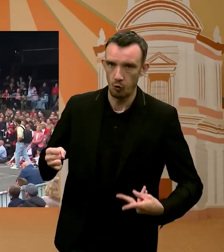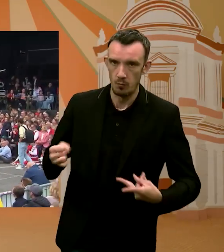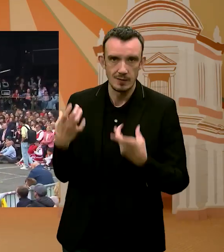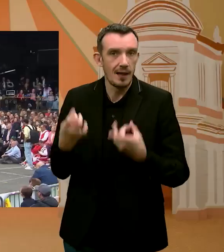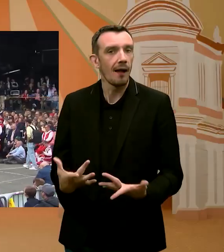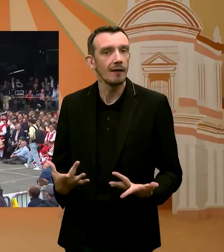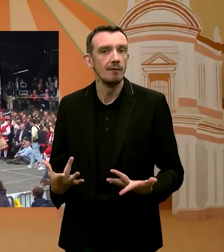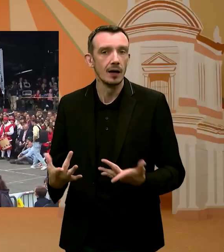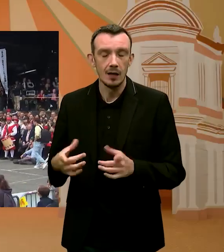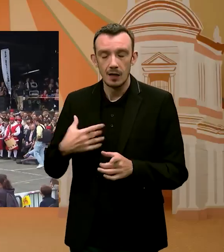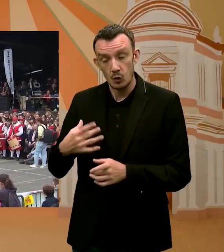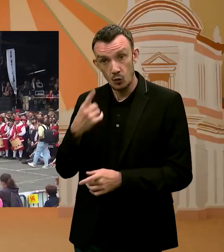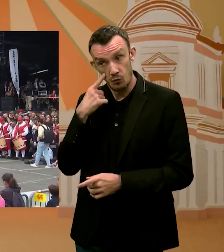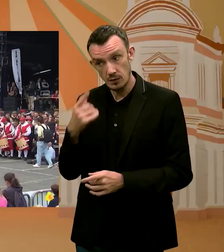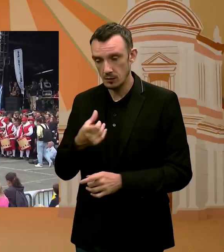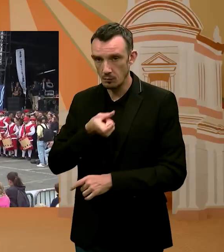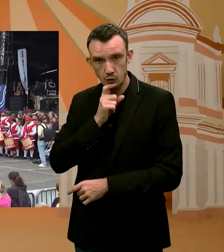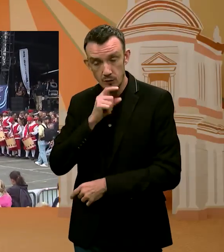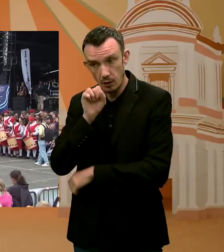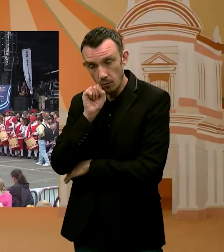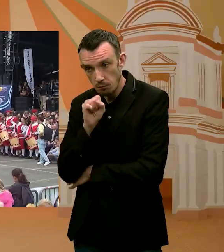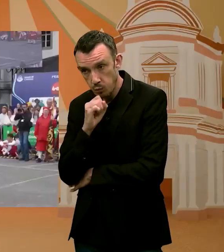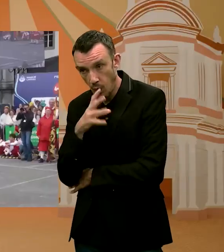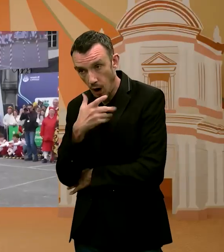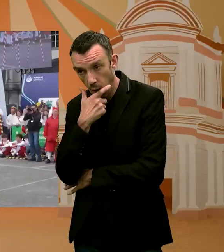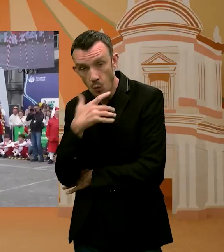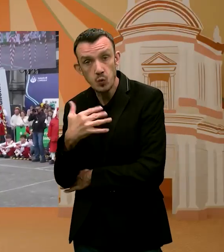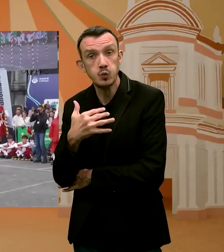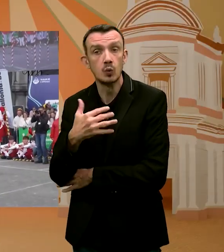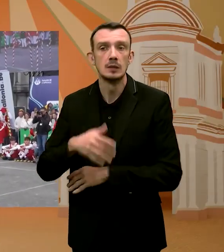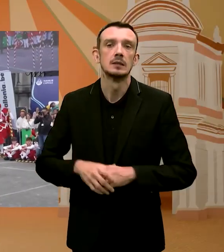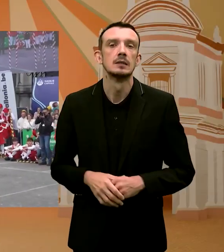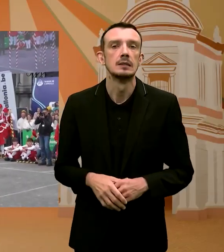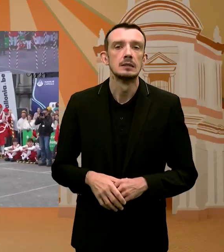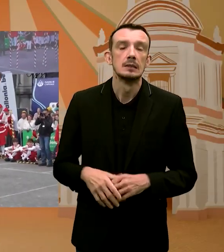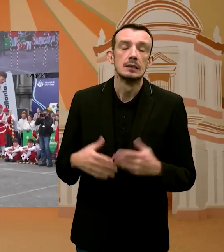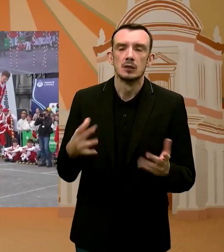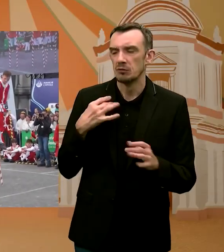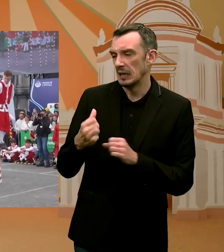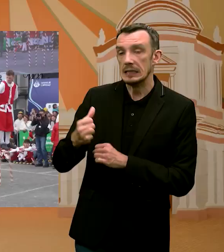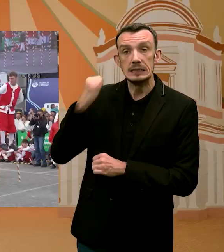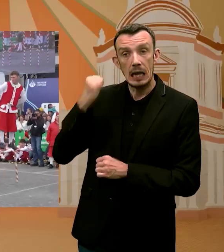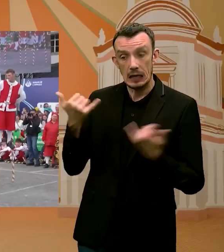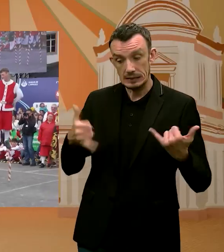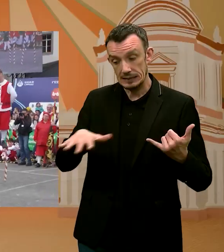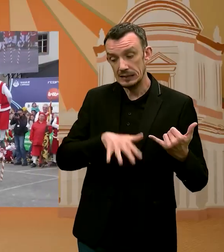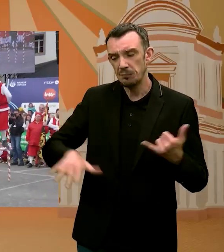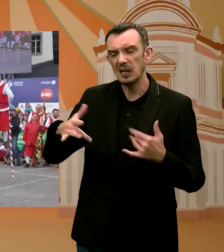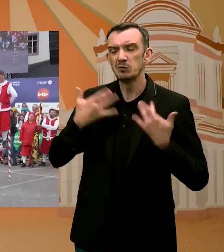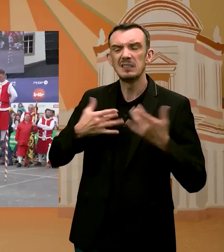une belle prise. C'est qui tout double. C'est qui tout double. Hier, d'ailleurs, Nicolas, j'étais là à la place du théâtre. Je sais plus, parce que voilà, ma mémoire